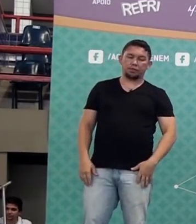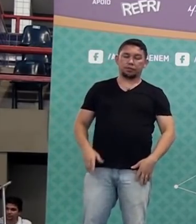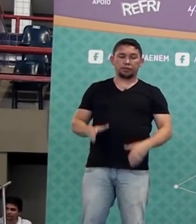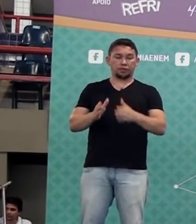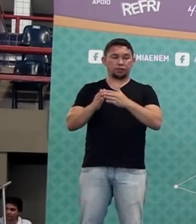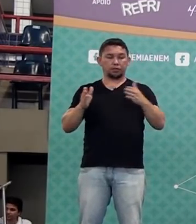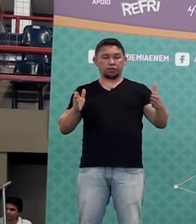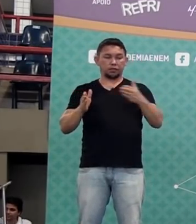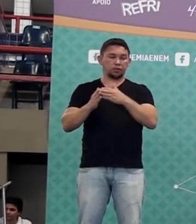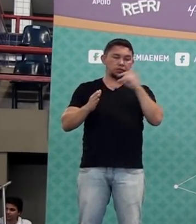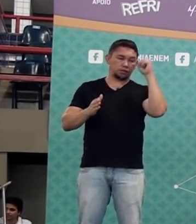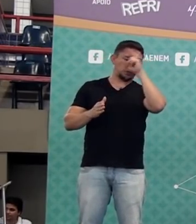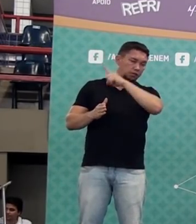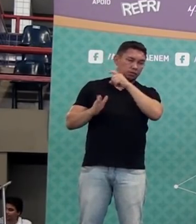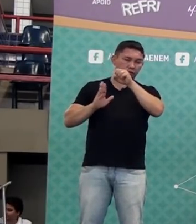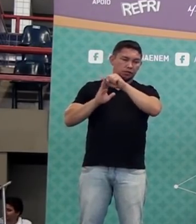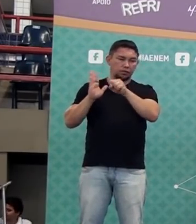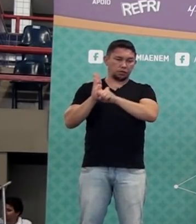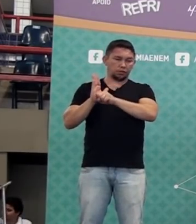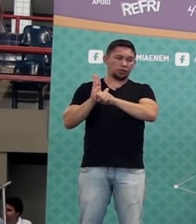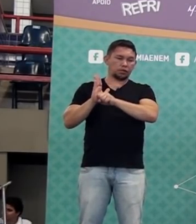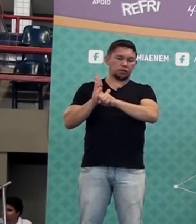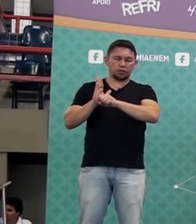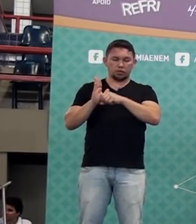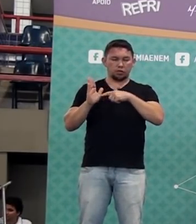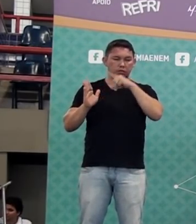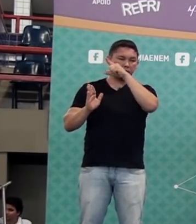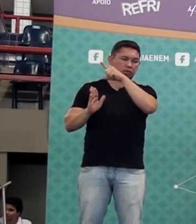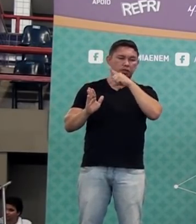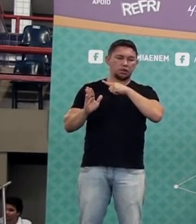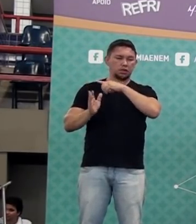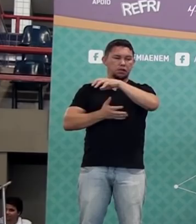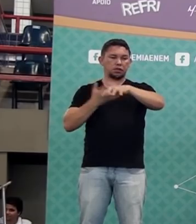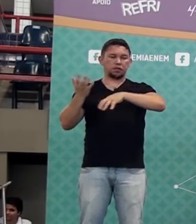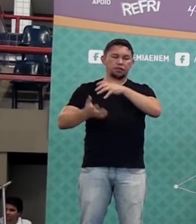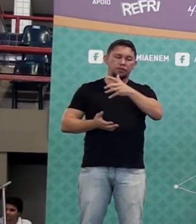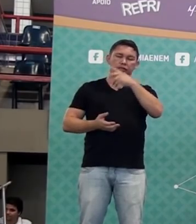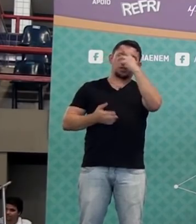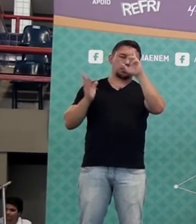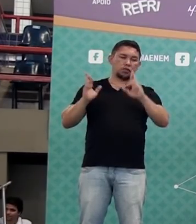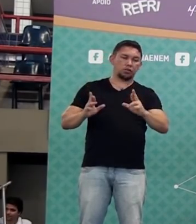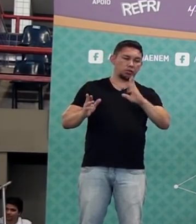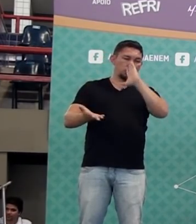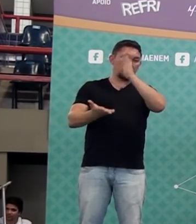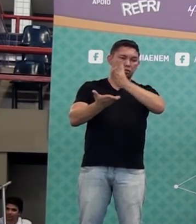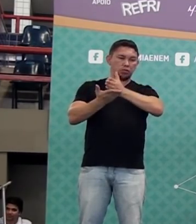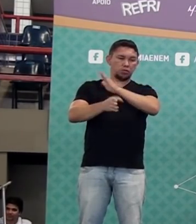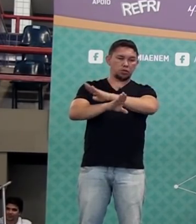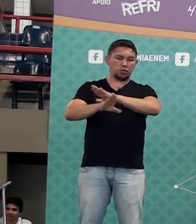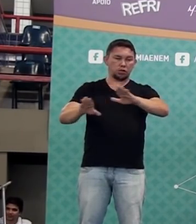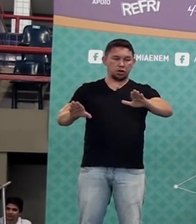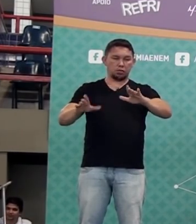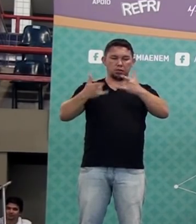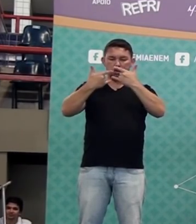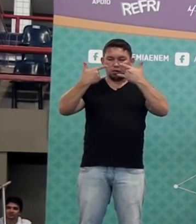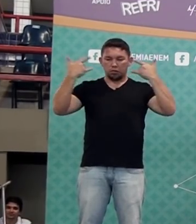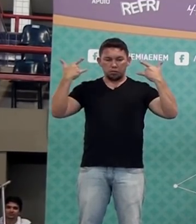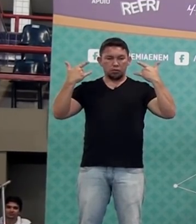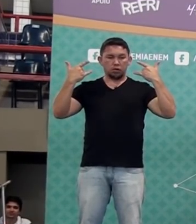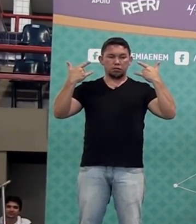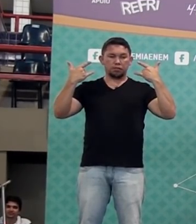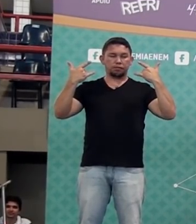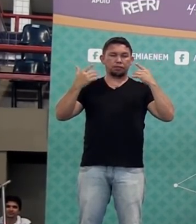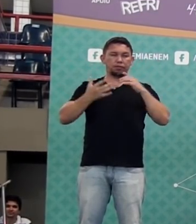desse século é que o resultado mais duradouro da Revolução Russa, cujo objetivo era acabar com o capitalismo,